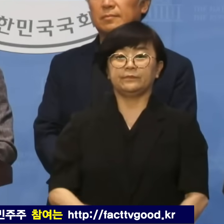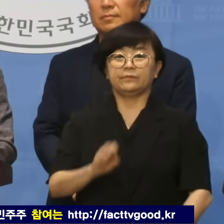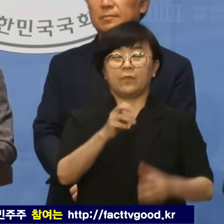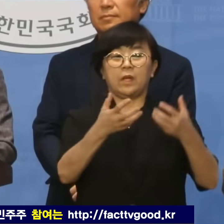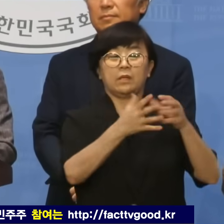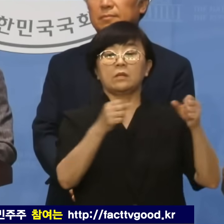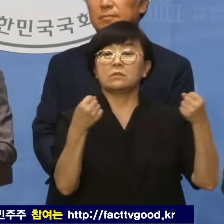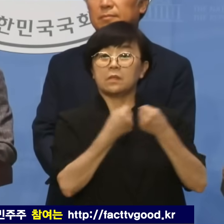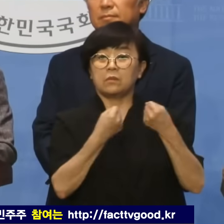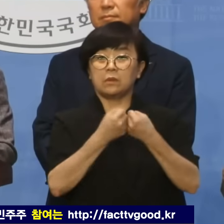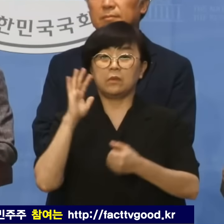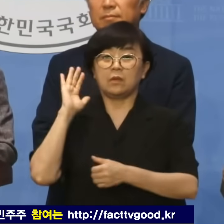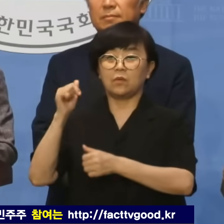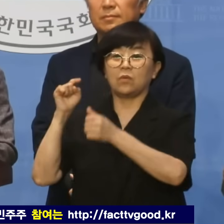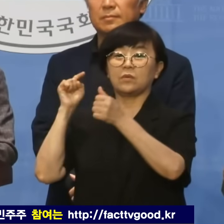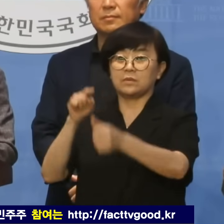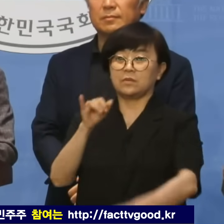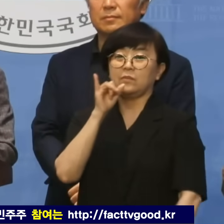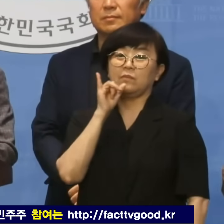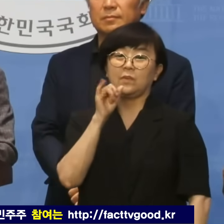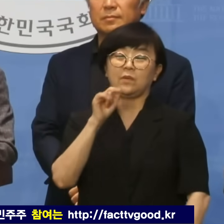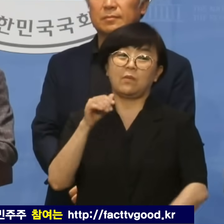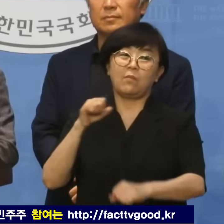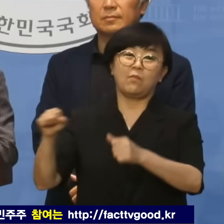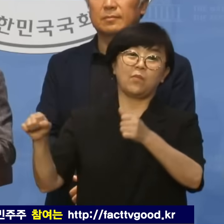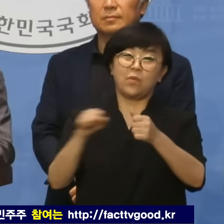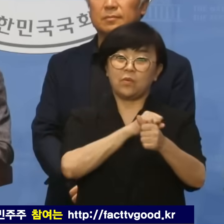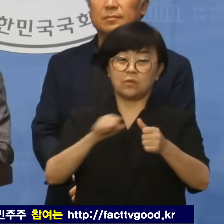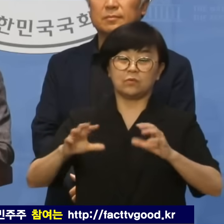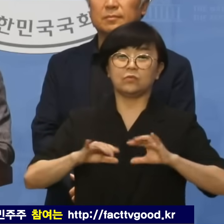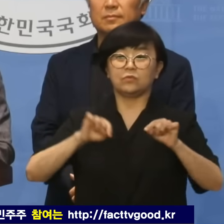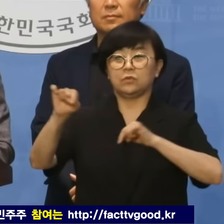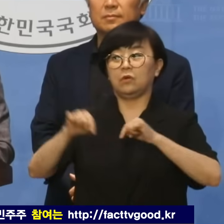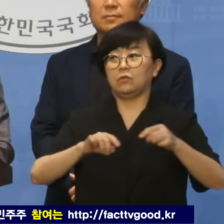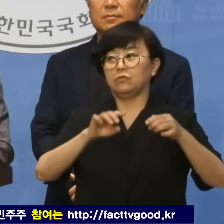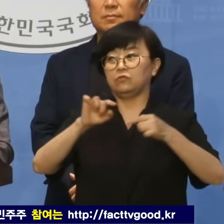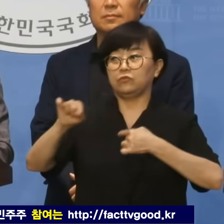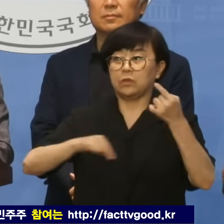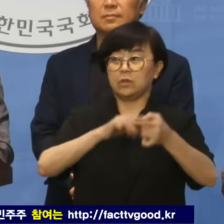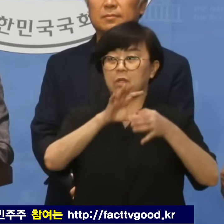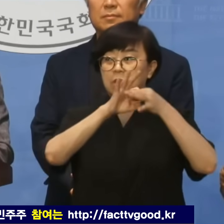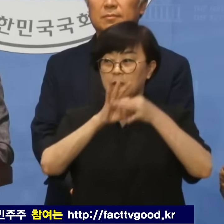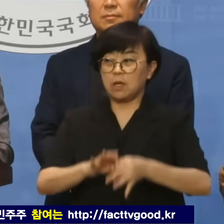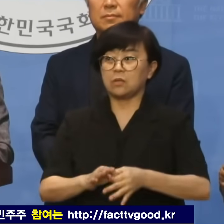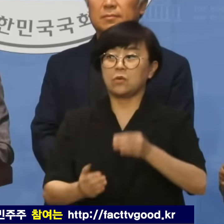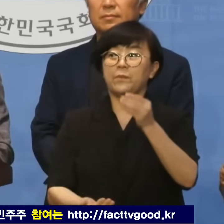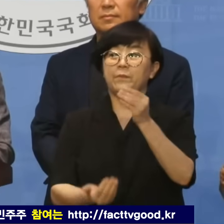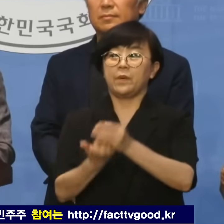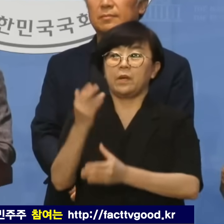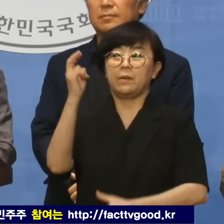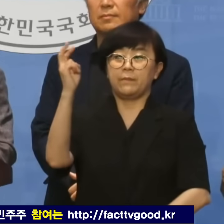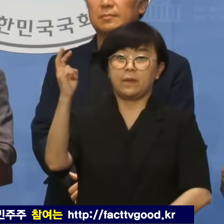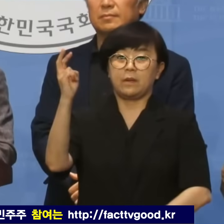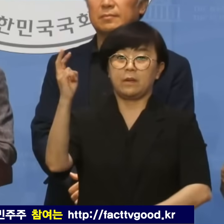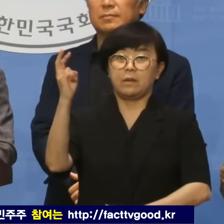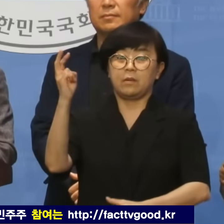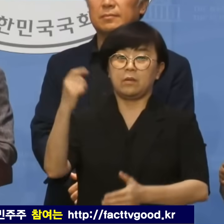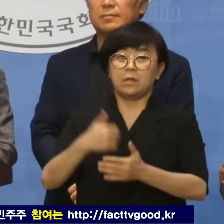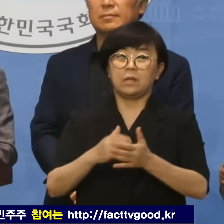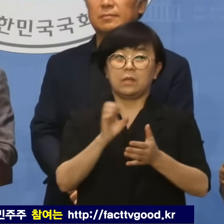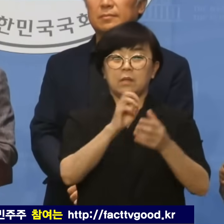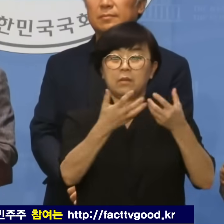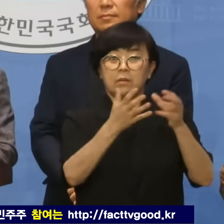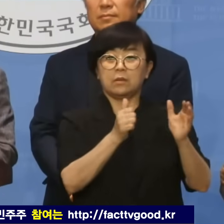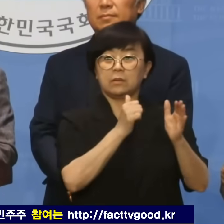야당과 싸우라는 대통령이 있는 한 이런 폭력적 국정운영은 더 거세질 것이 자명합니다. 오로지 야당